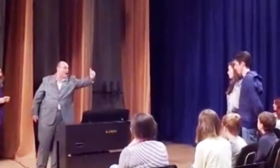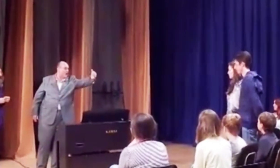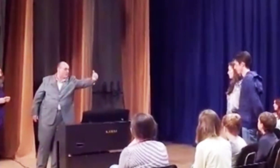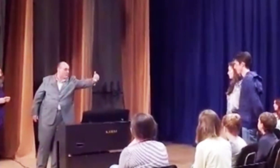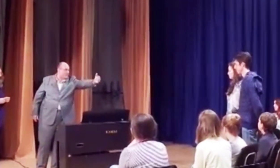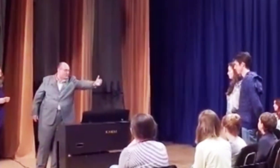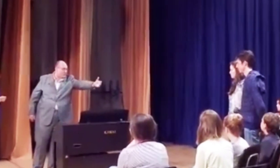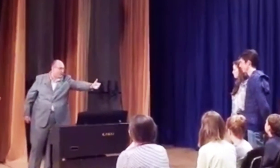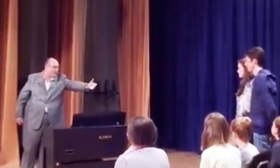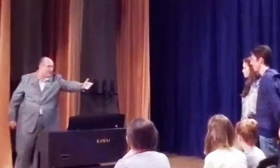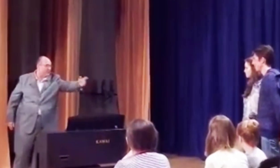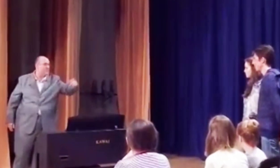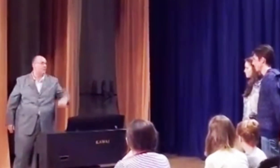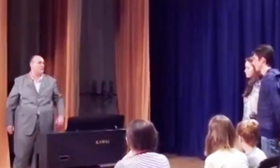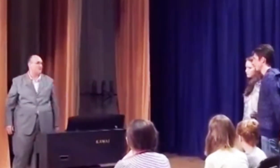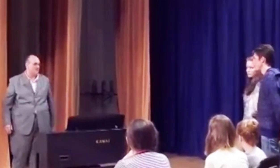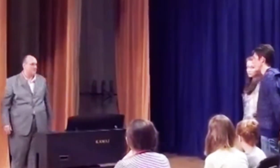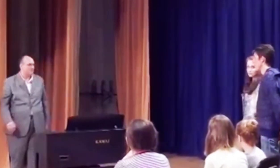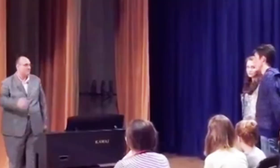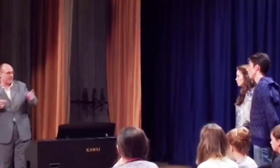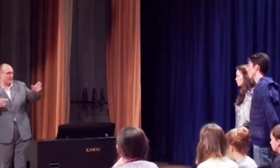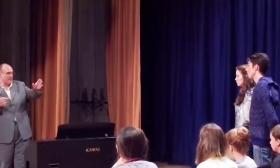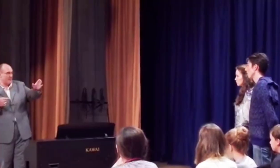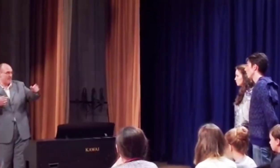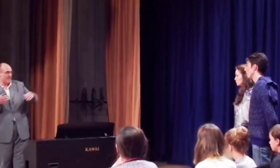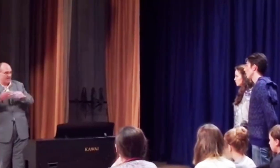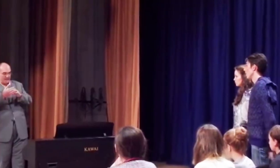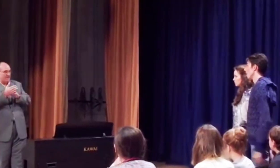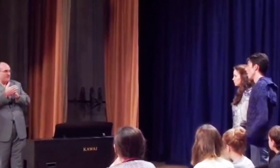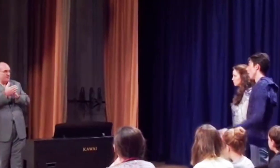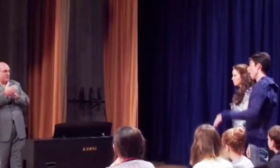mi dirai di sì, prova.